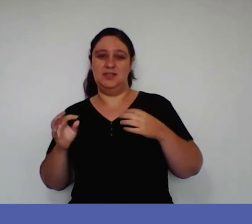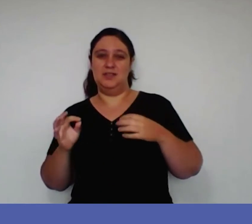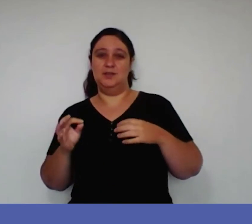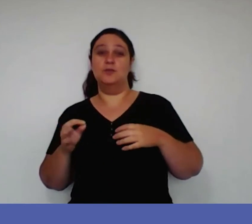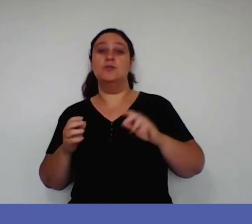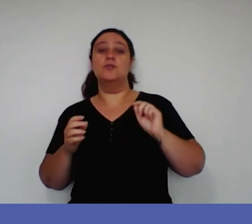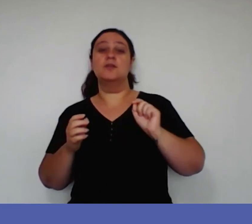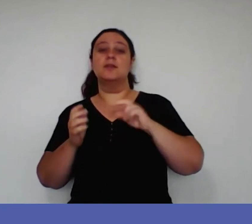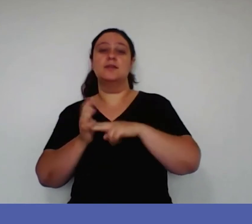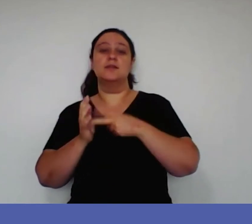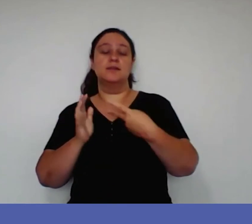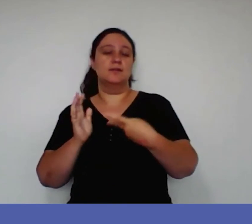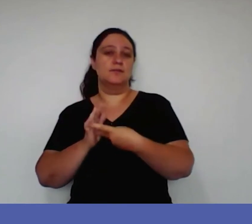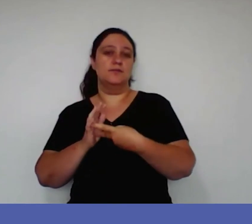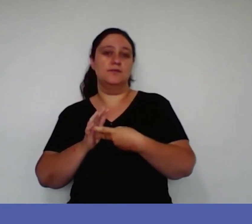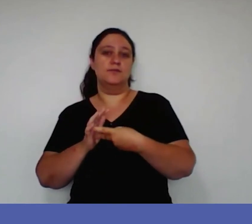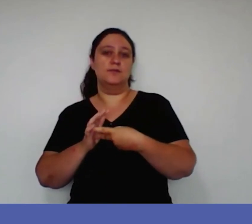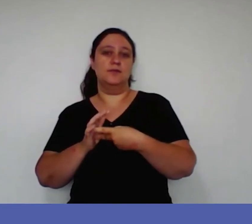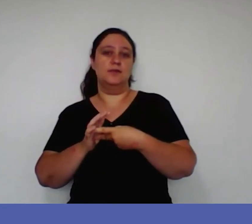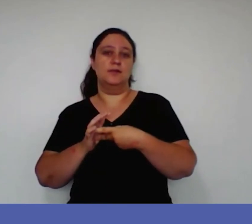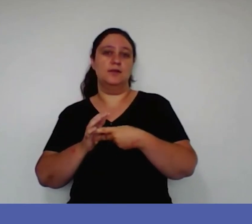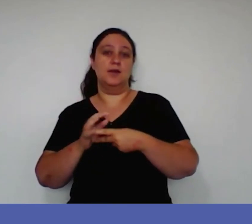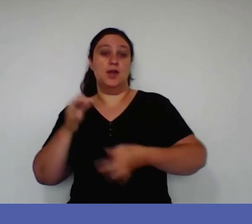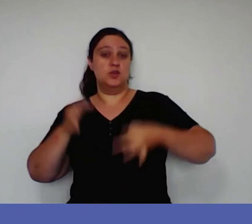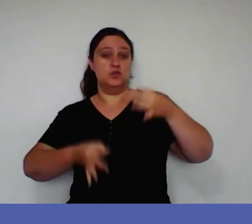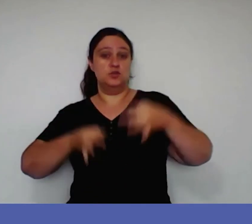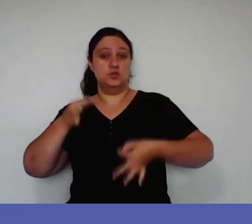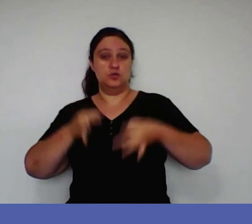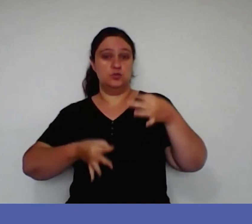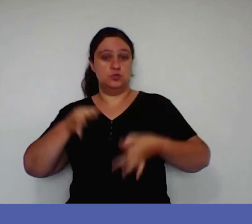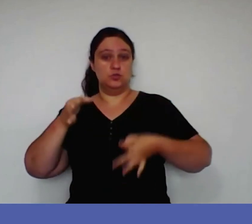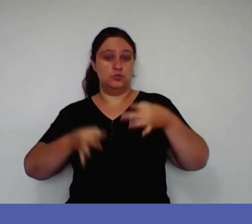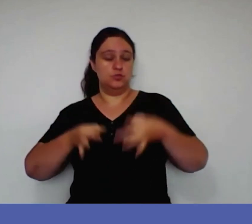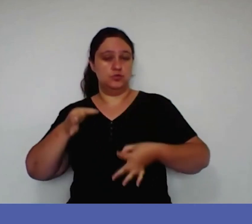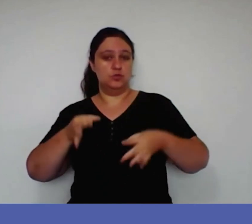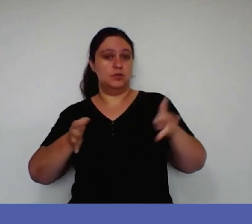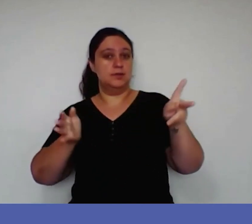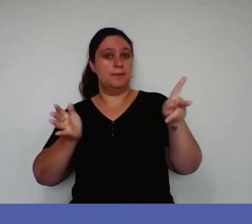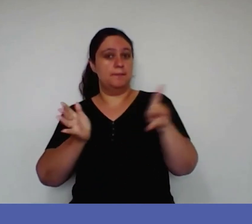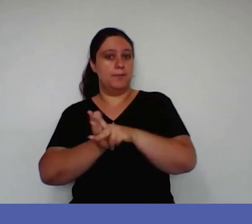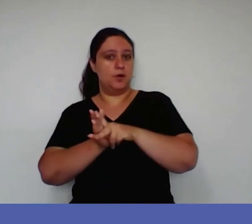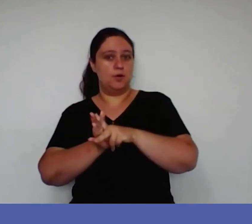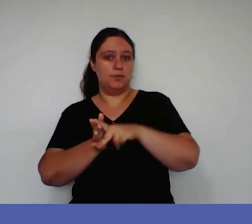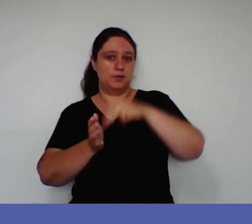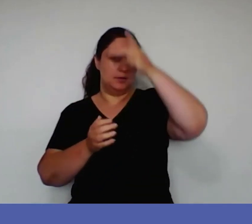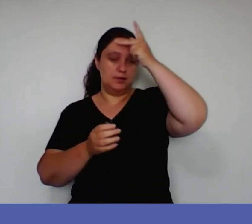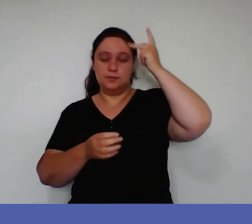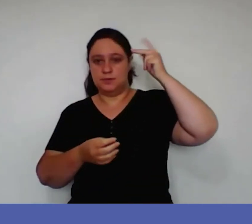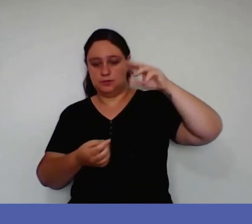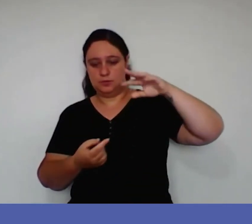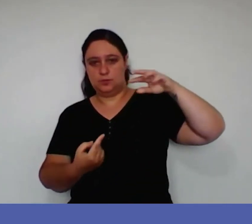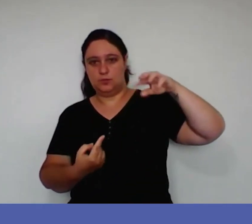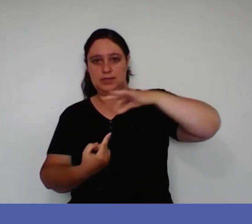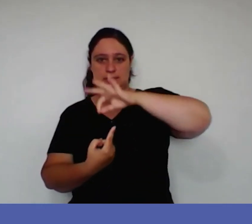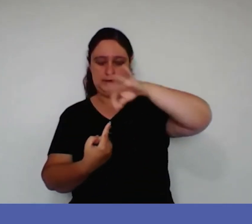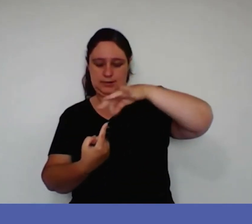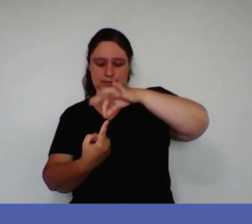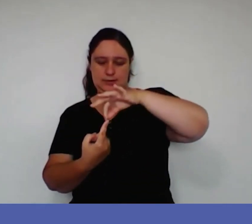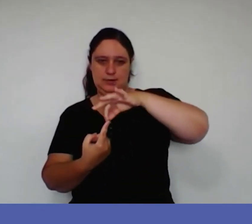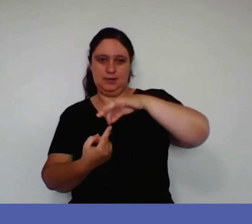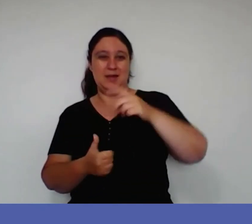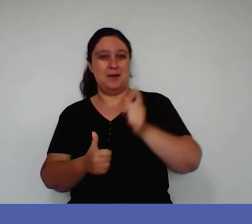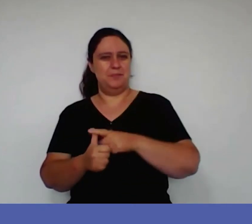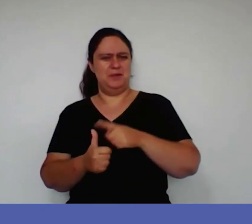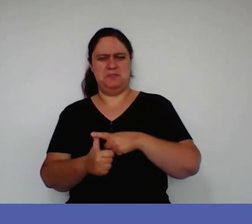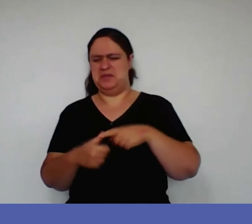dos santos. Quer dizer, são justiças praticadas pelos santos. A primeira veste você não precisou fazer nada. Cristo se